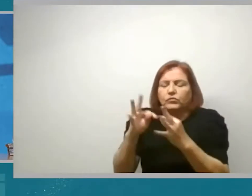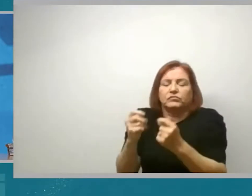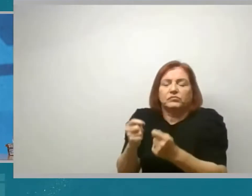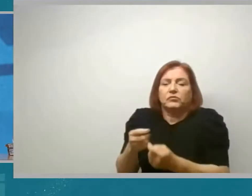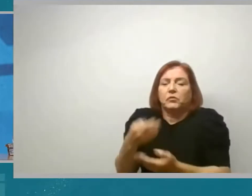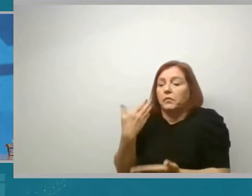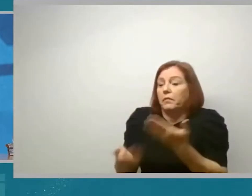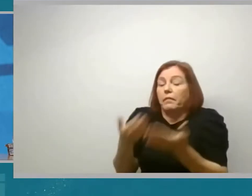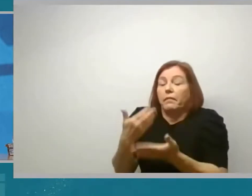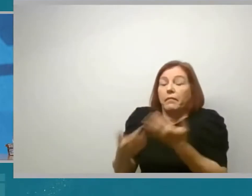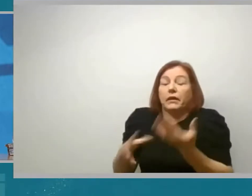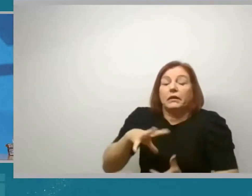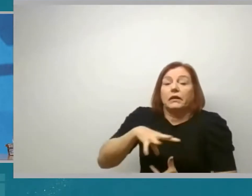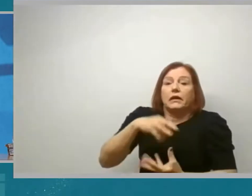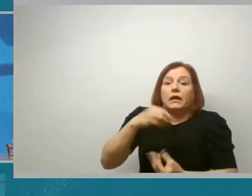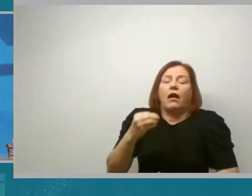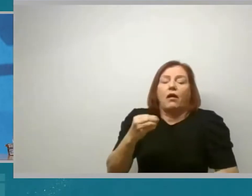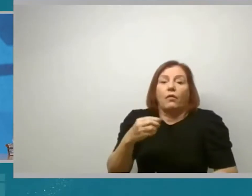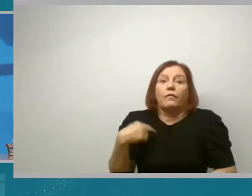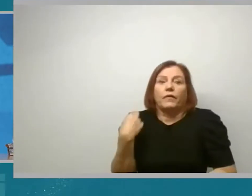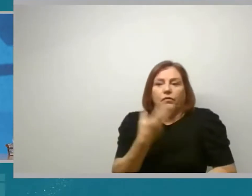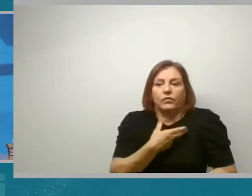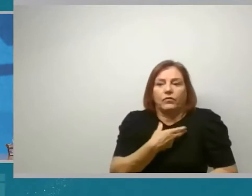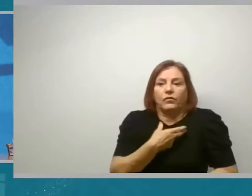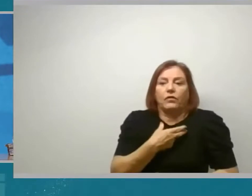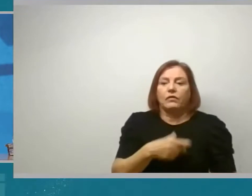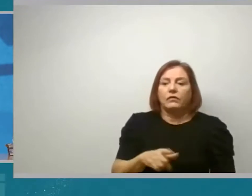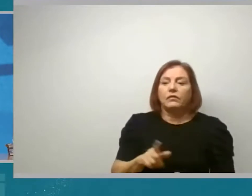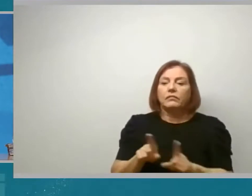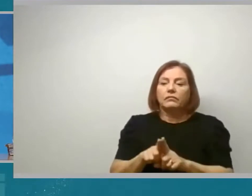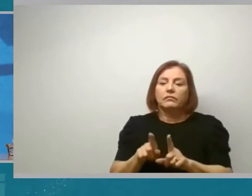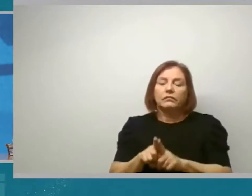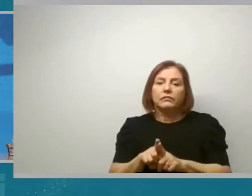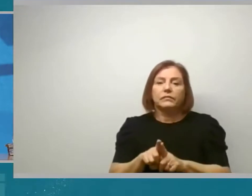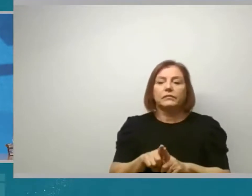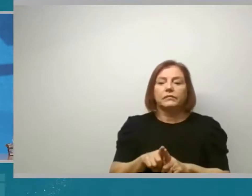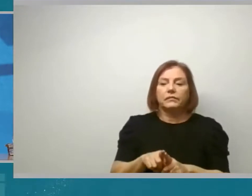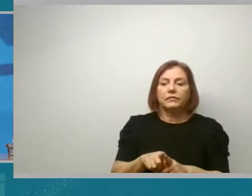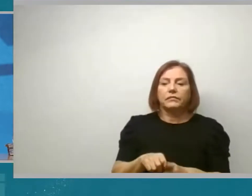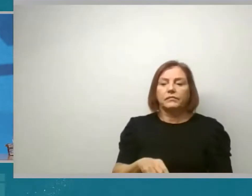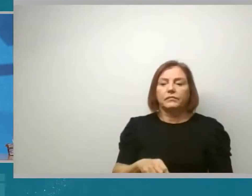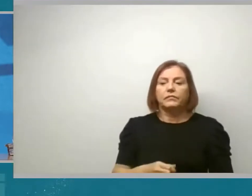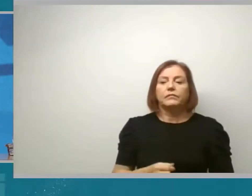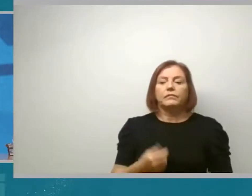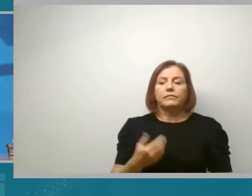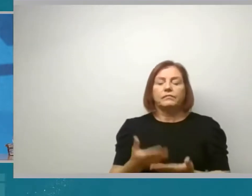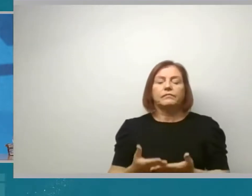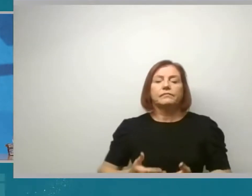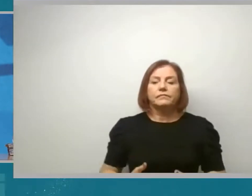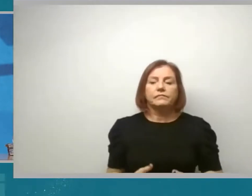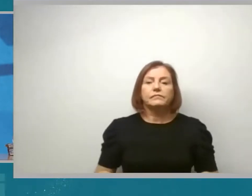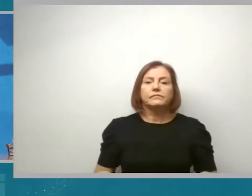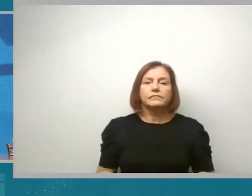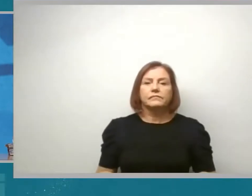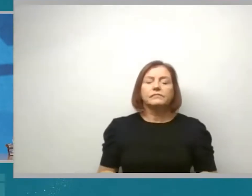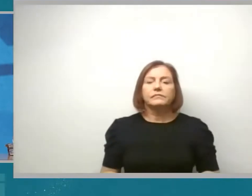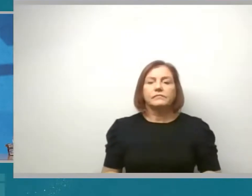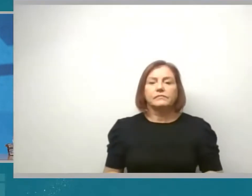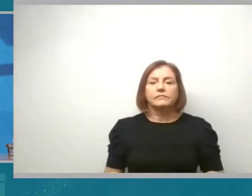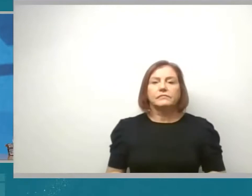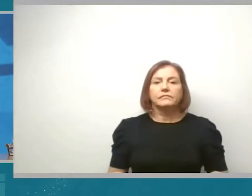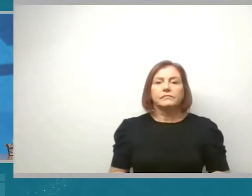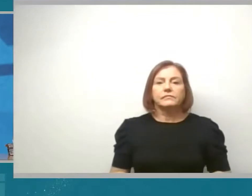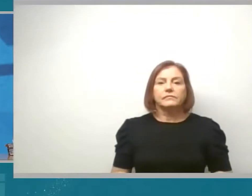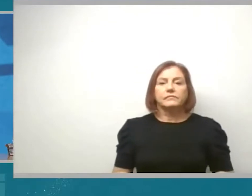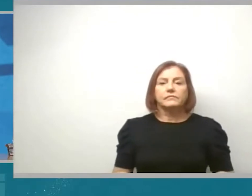vamos salvar a alma também. Ó Senhor Jesus, porque o Filho do Homem há de vir na glória de seu Pai com